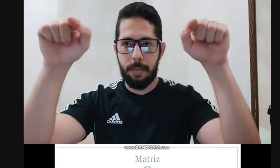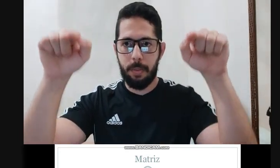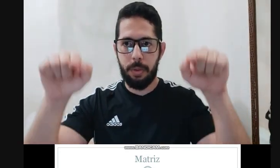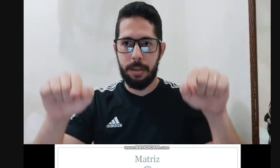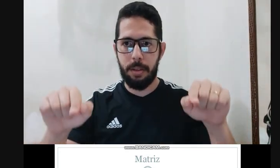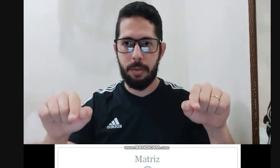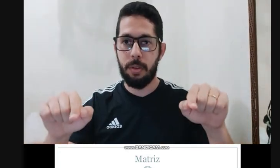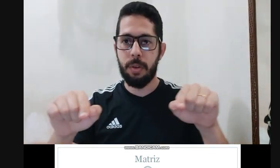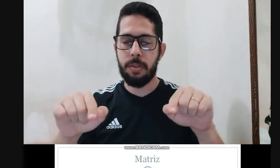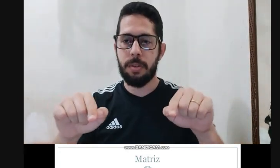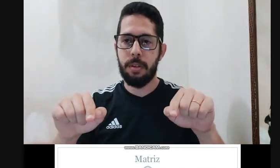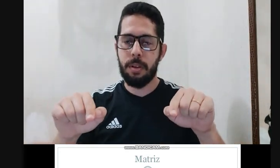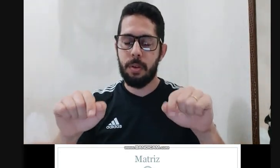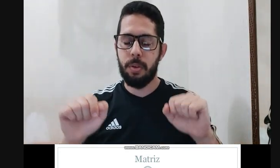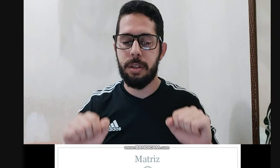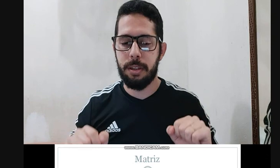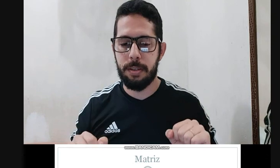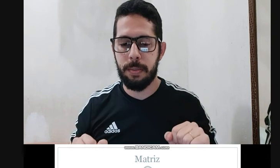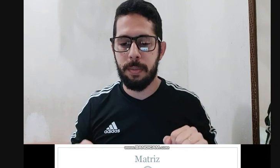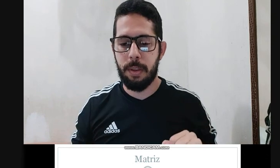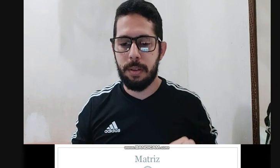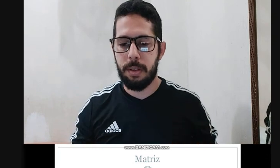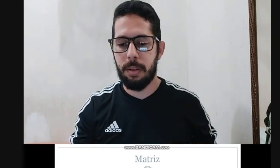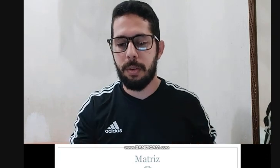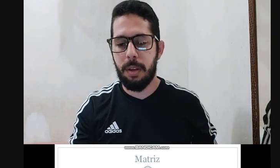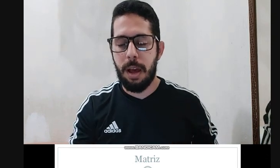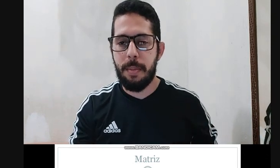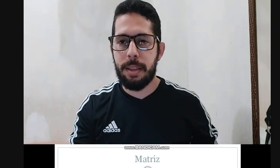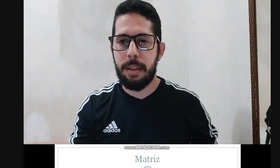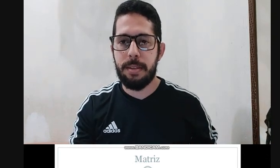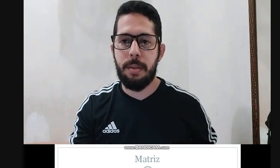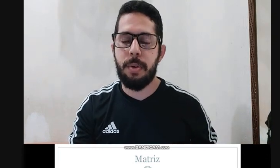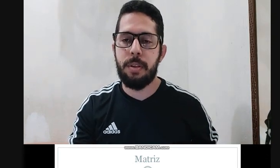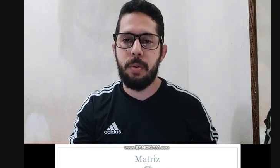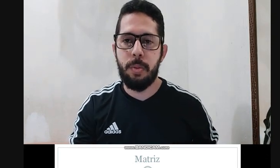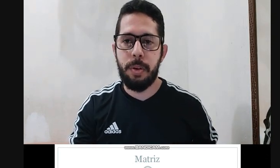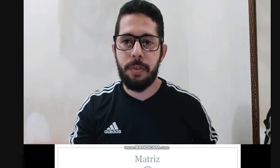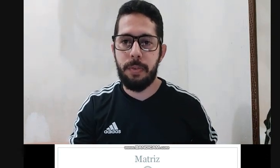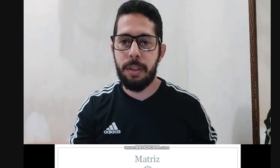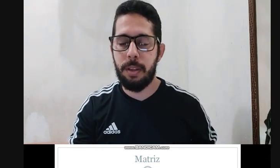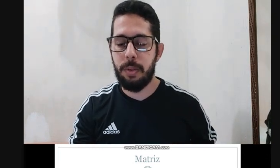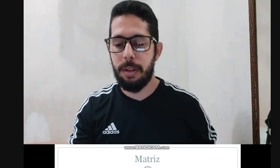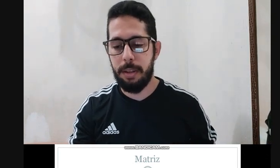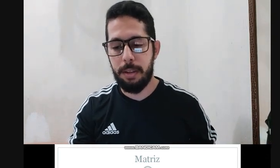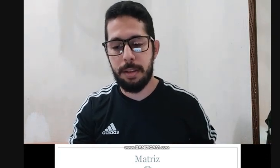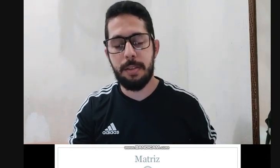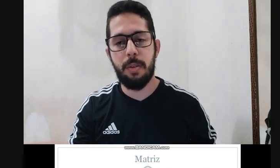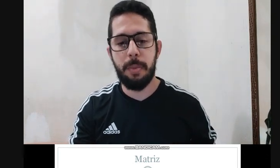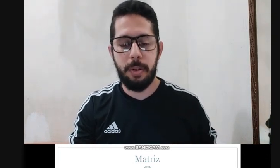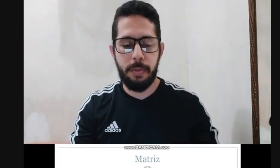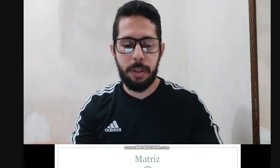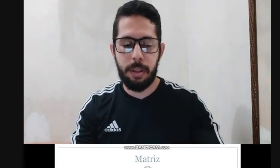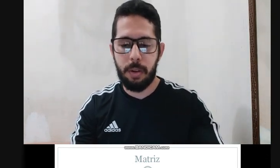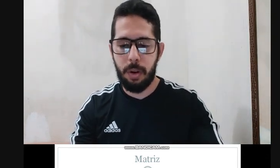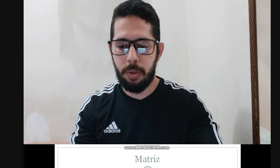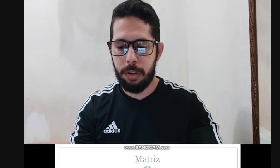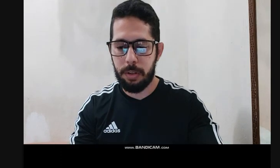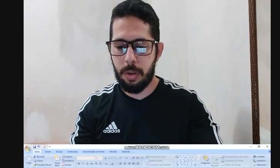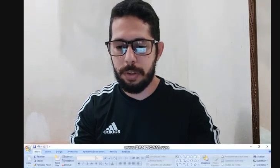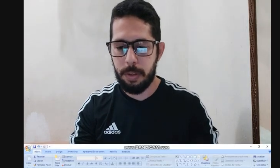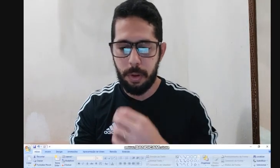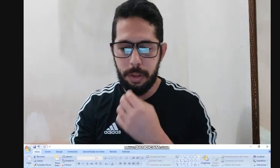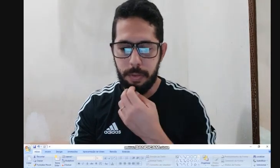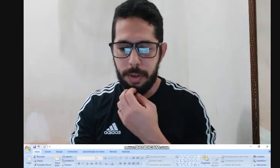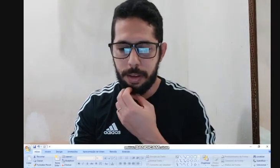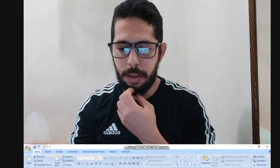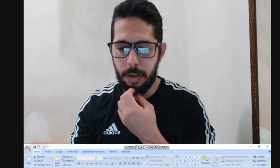aqui, ó, o desenho de dois colchetes, certo? A matriz ela pode ter um número infinito de linhas e um número infinito de colunas. Como